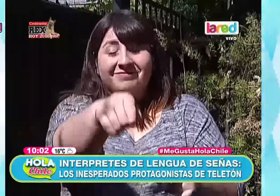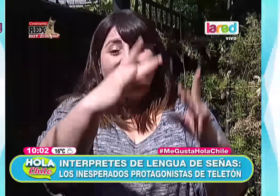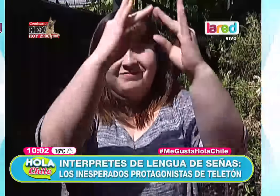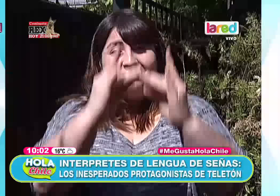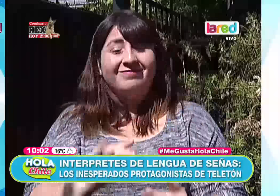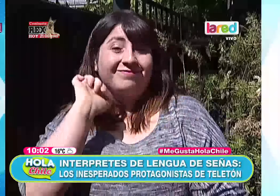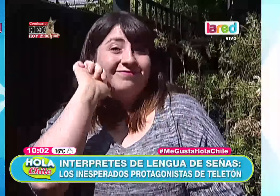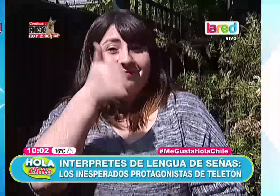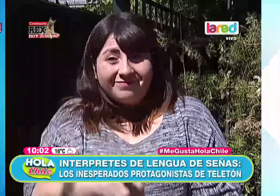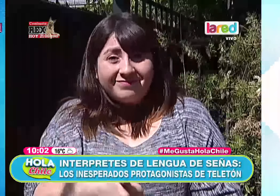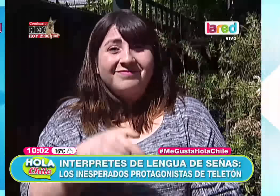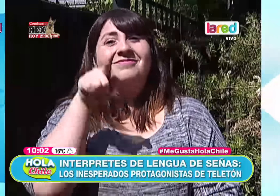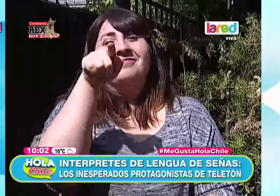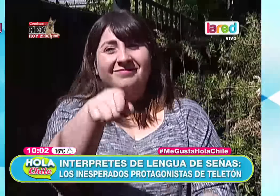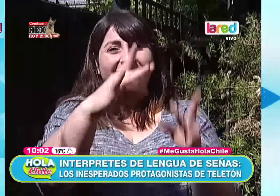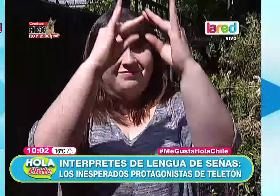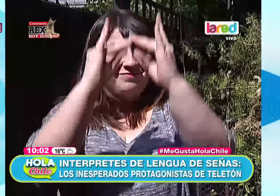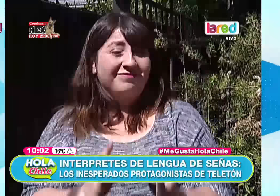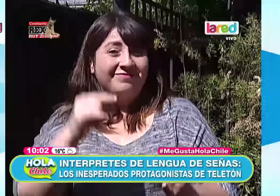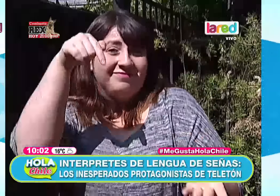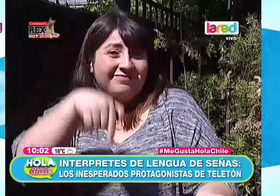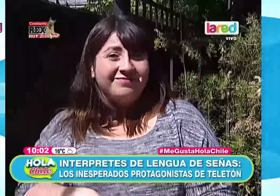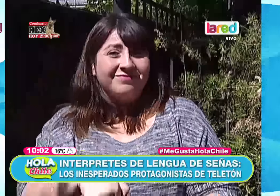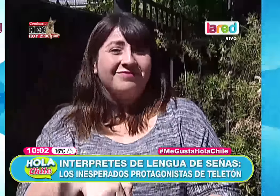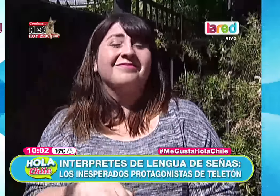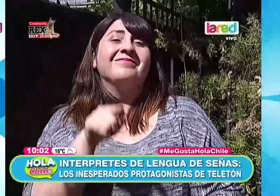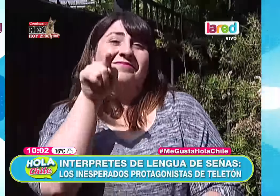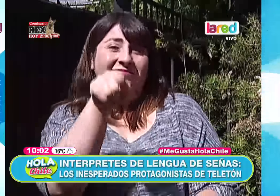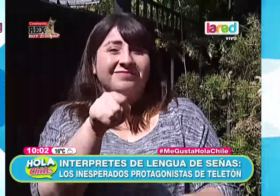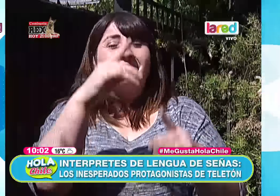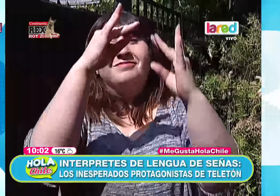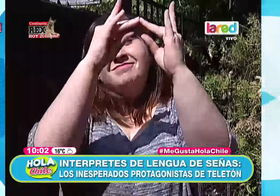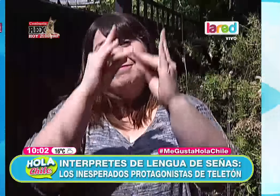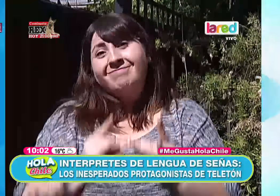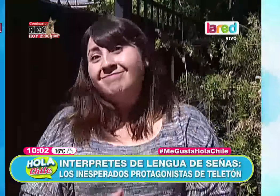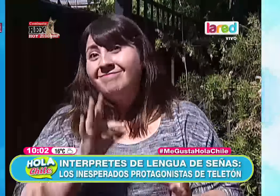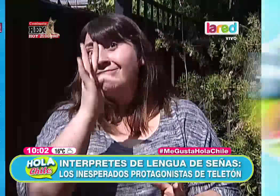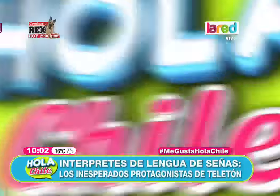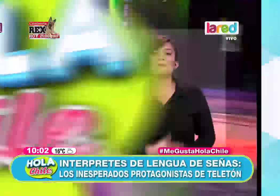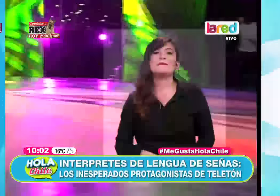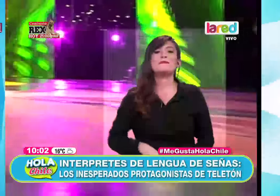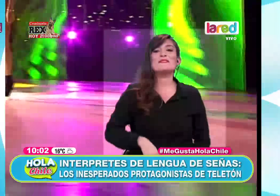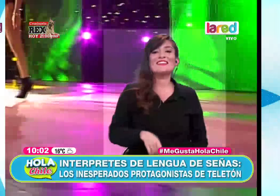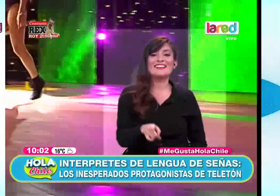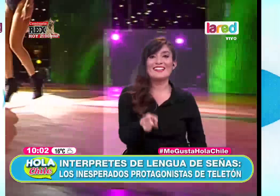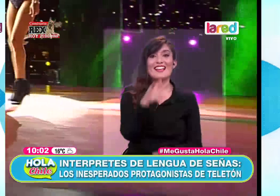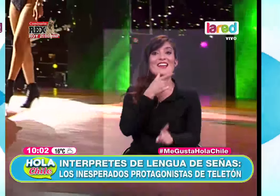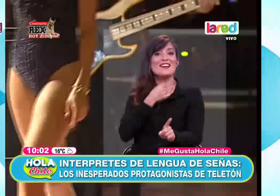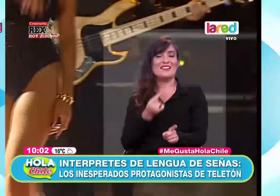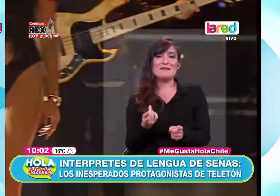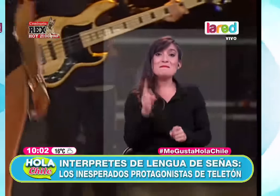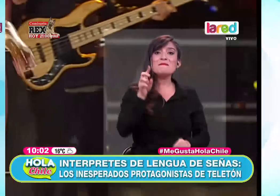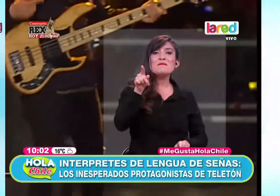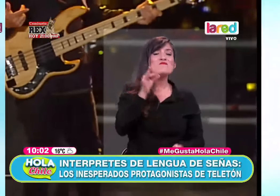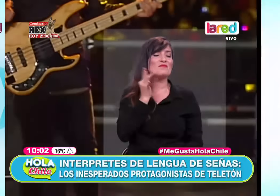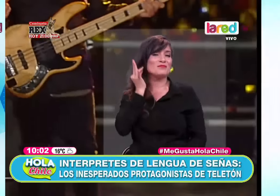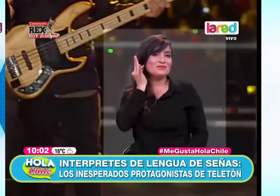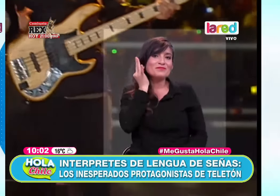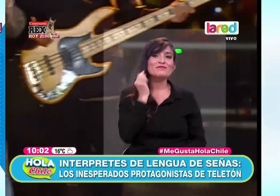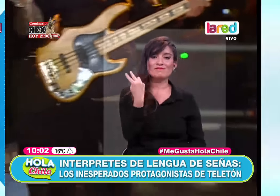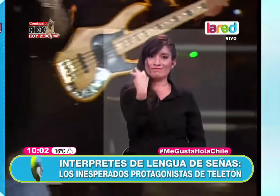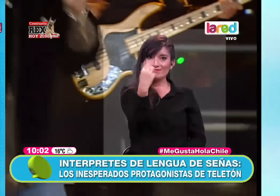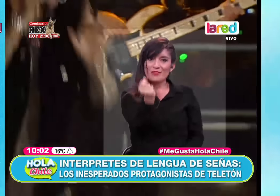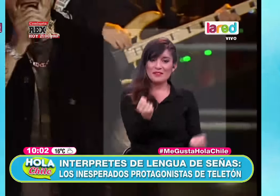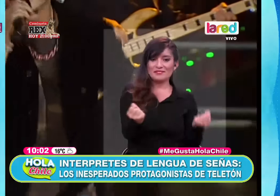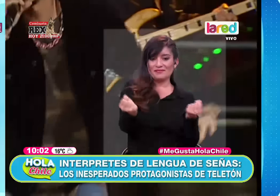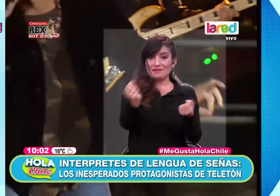hoy, a Tite lo entierran mañana, a Tite lo entierran hoy, a Tite lo van a enterrar. Mami, mami, con